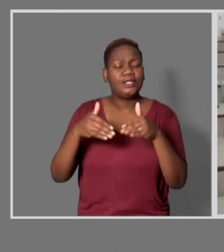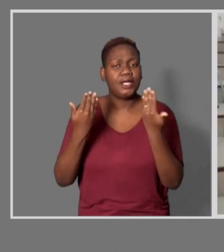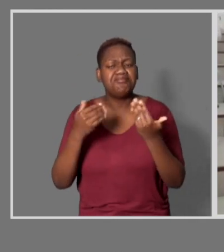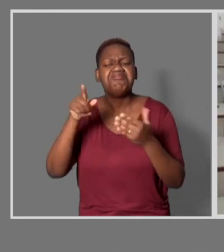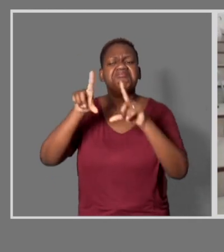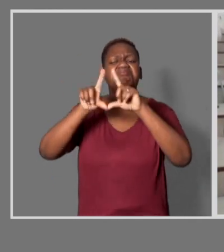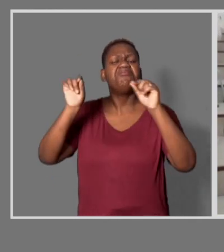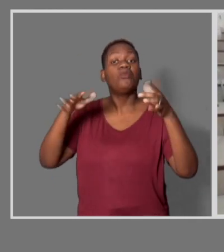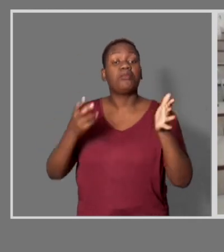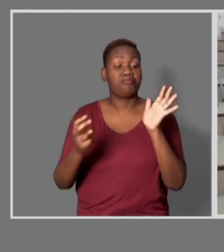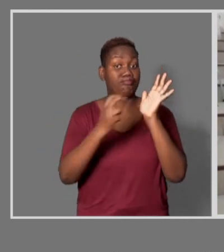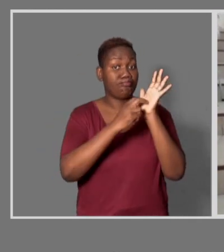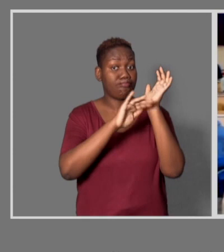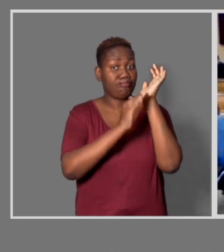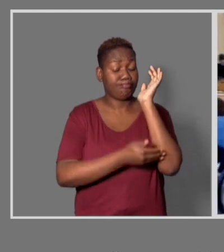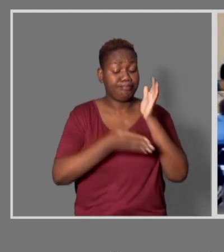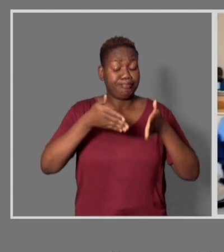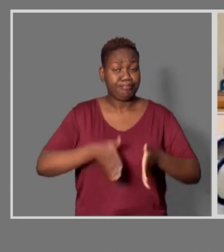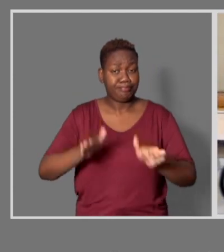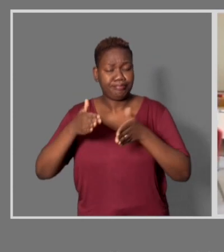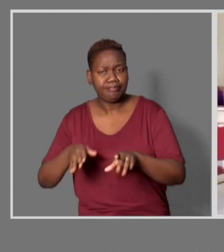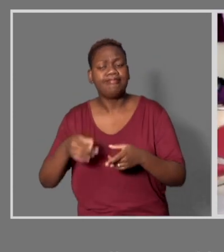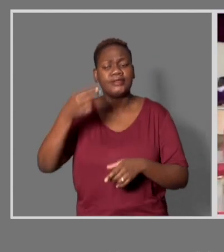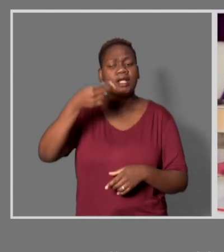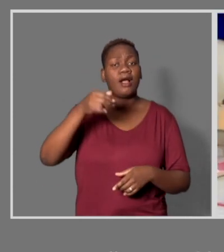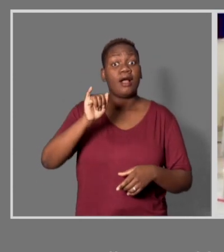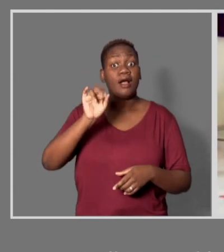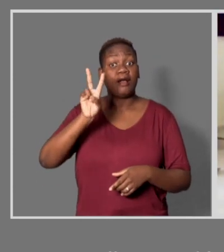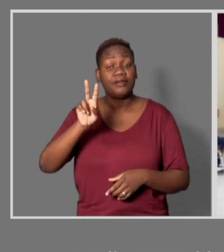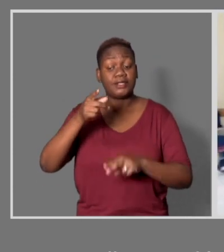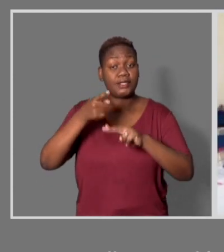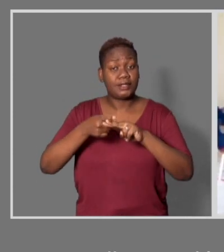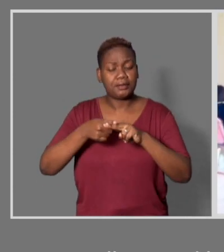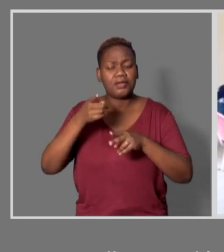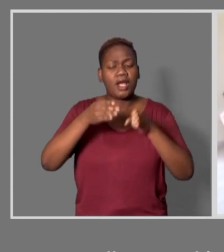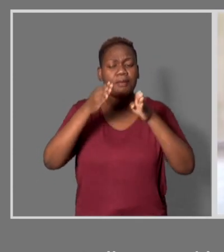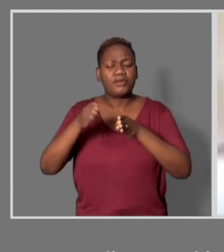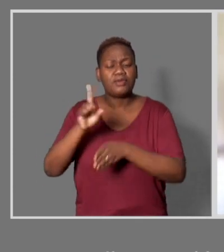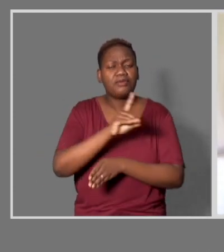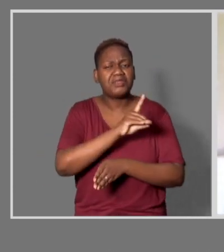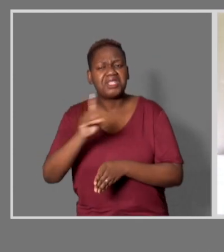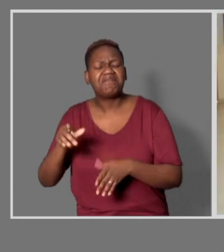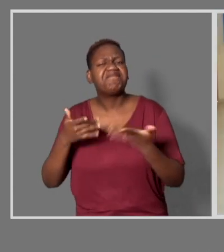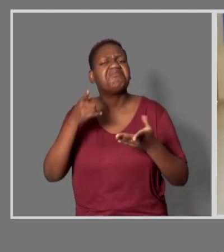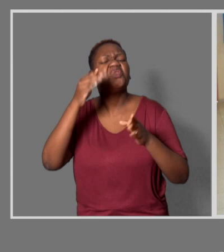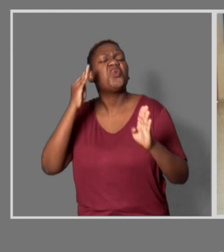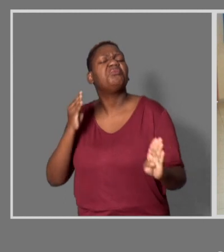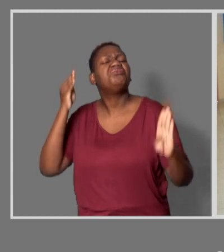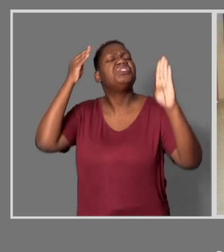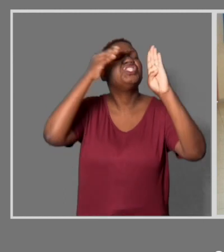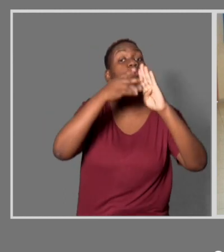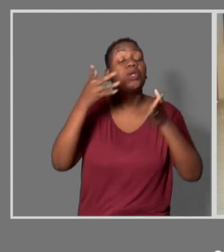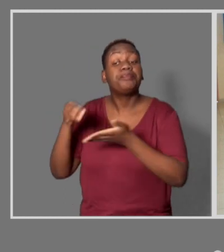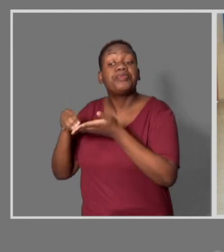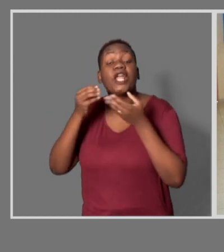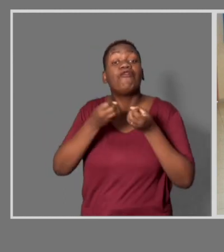workshop sobre saúde sexual e reprodutiva e HIV-Sida. para pessoas com deficiência. Com a duração de